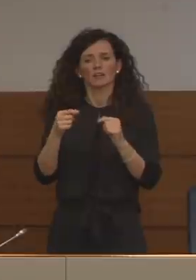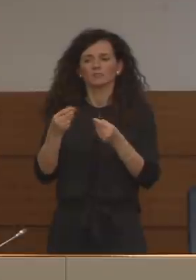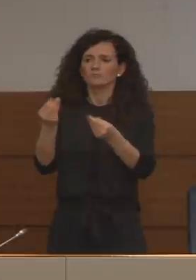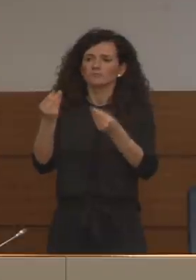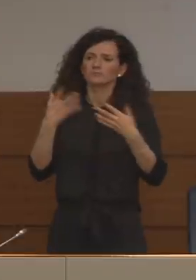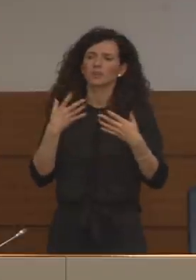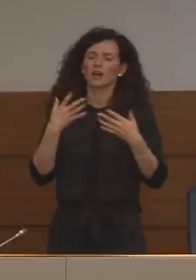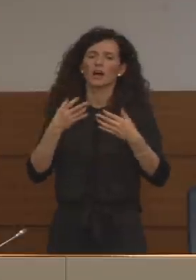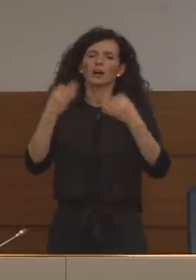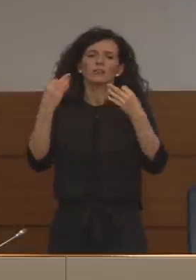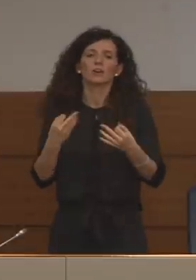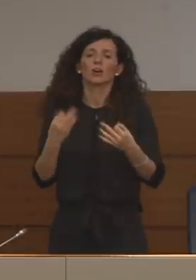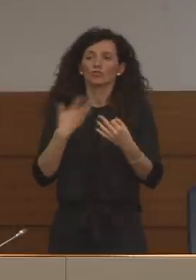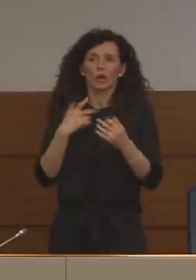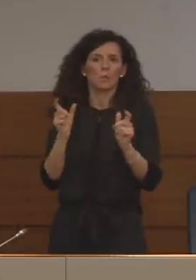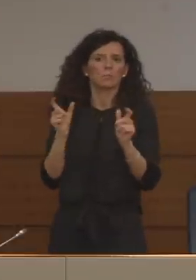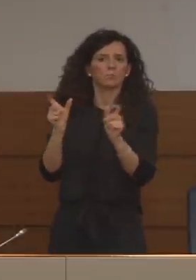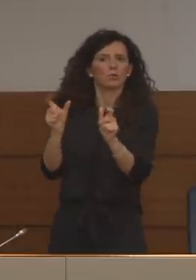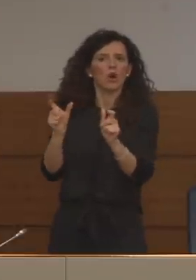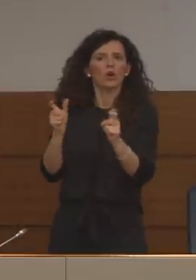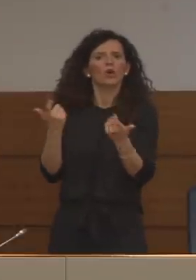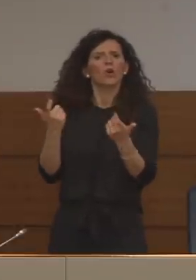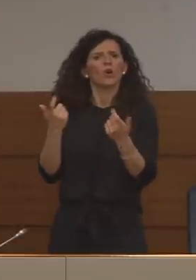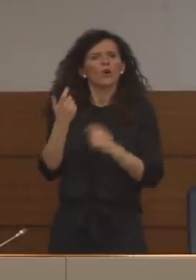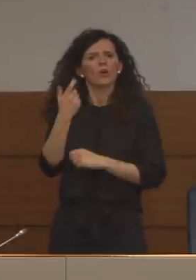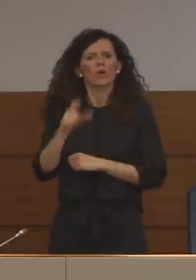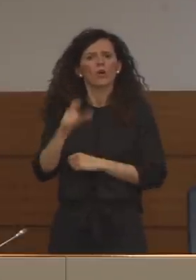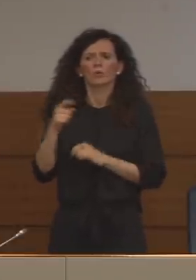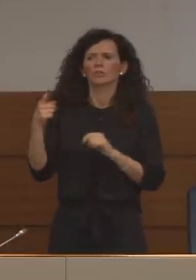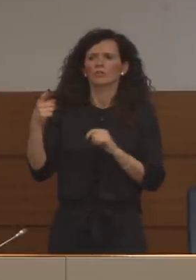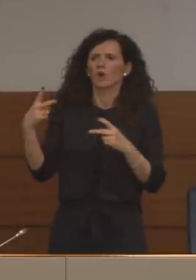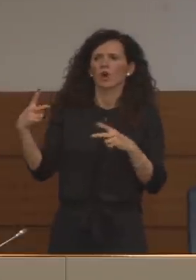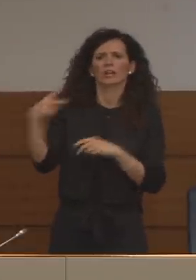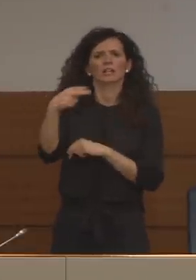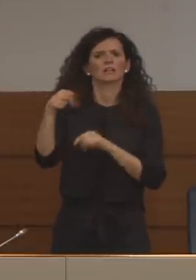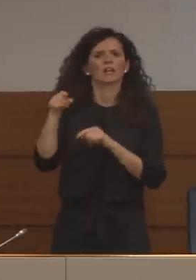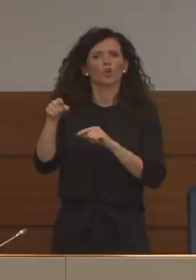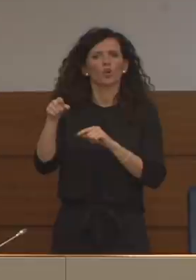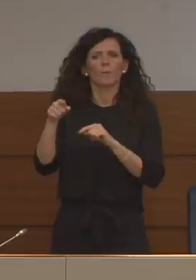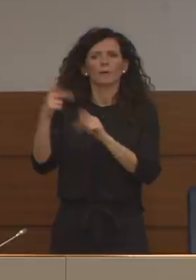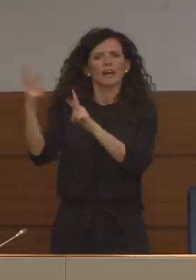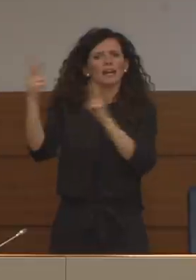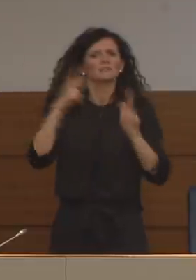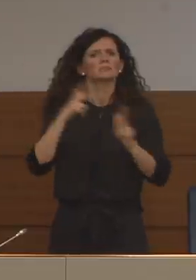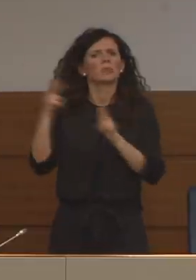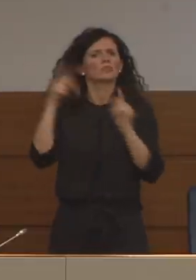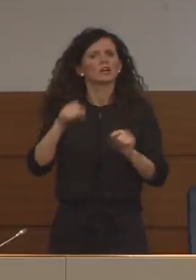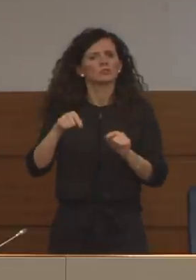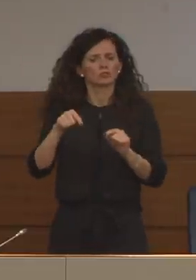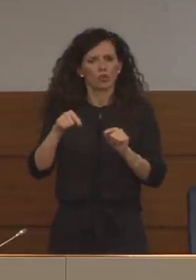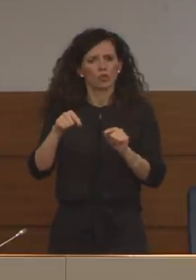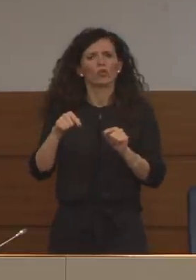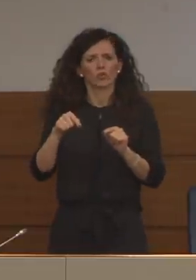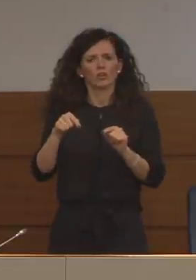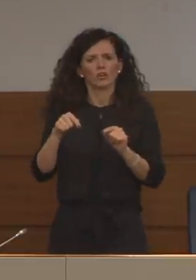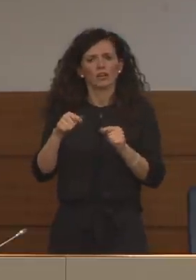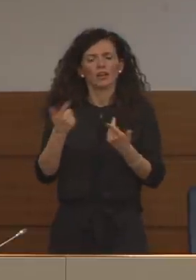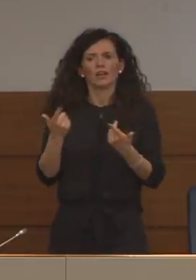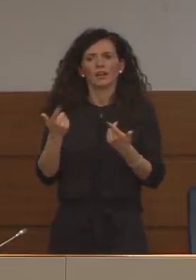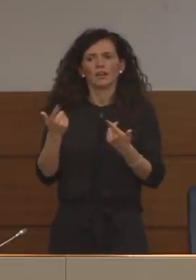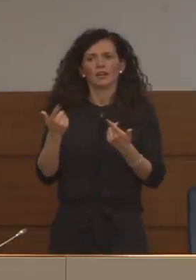decisioni dei governi di interrompere la esportazione per garantire anche